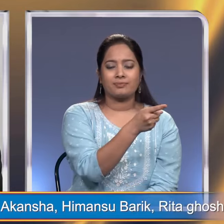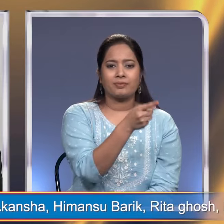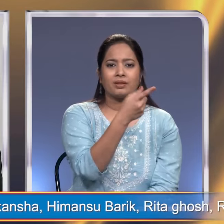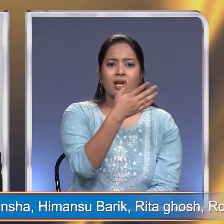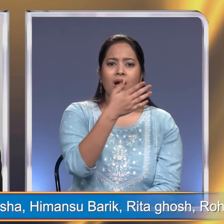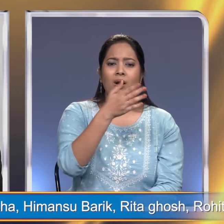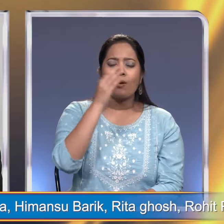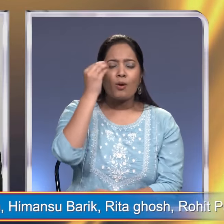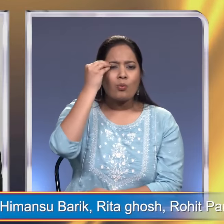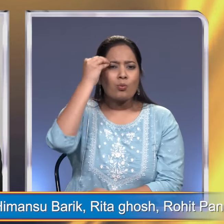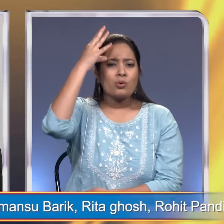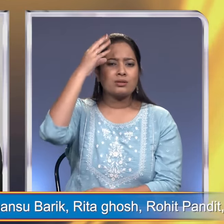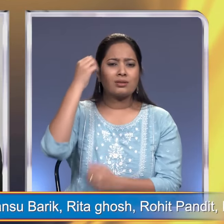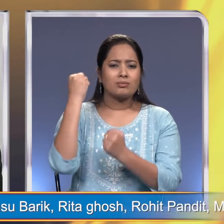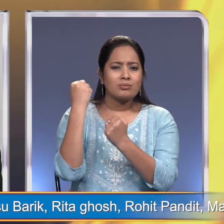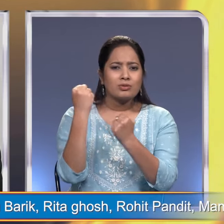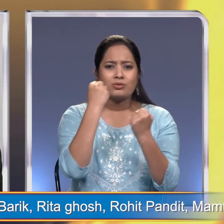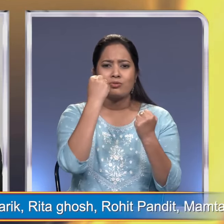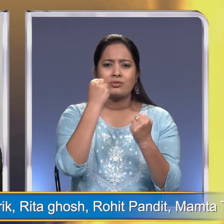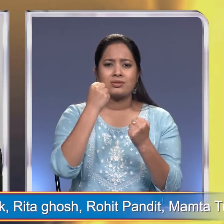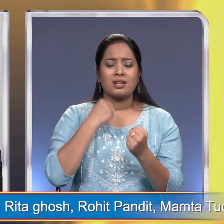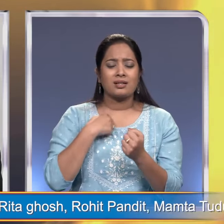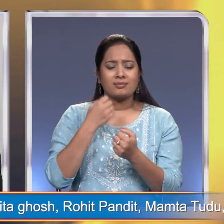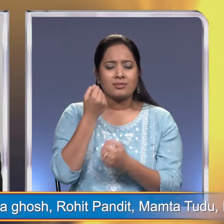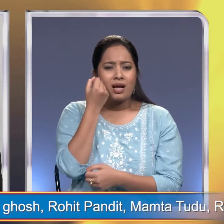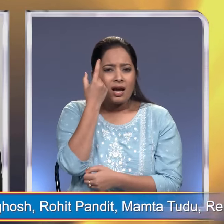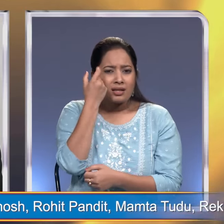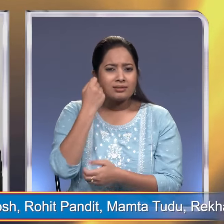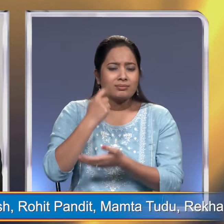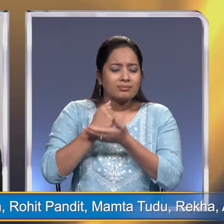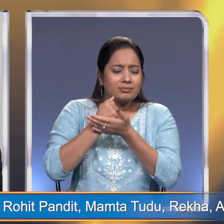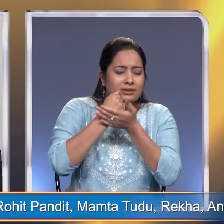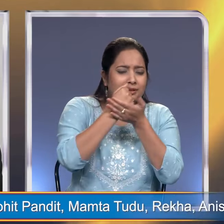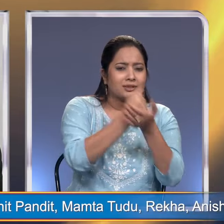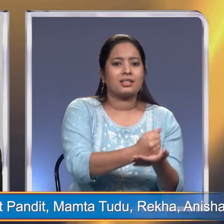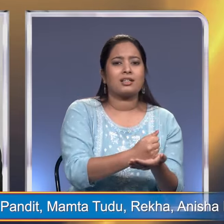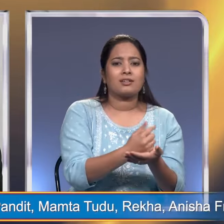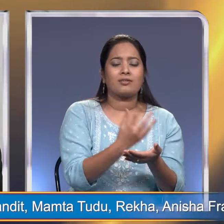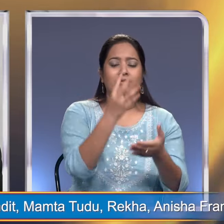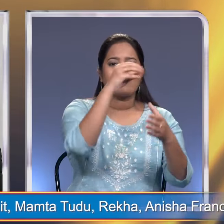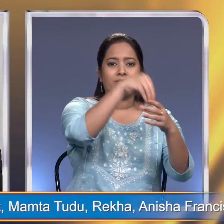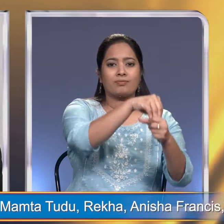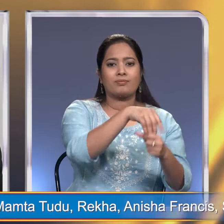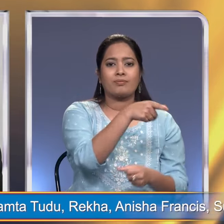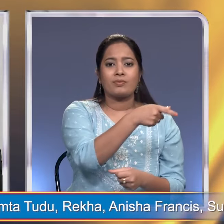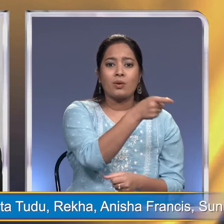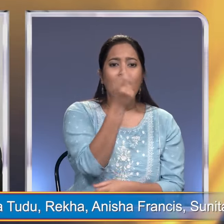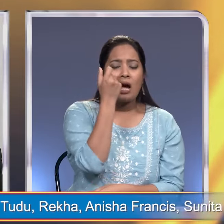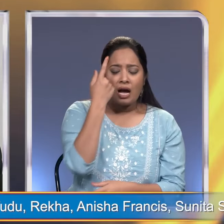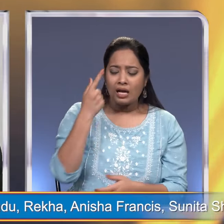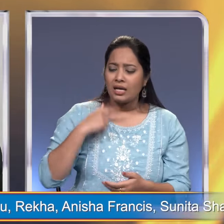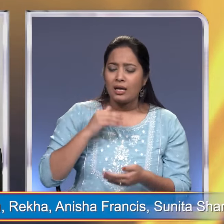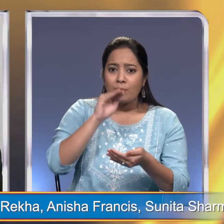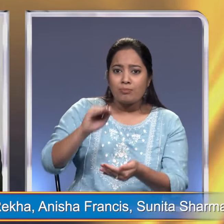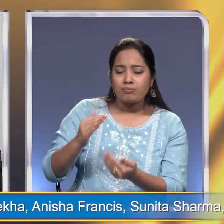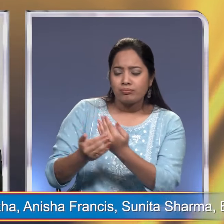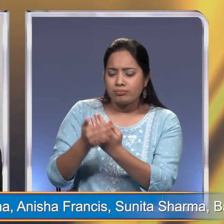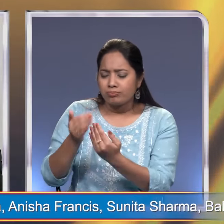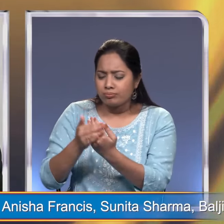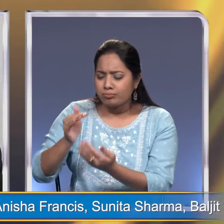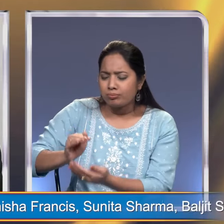बहुत अनुग्रह देगा, समझ देगा, ताकत देगा प्रभु, ताकि वो अपने बच्चों की परवरिश तेरे राहों में वो